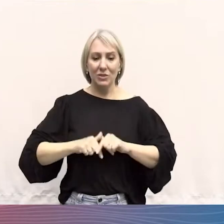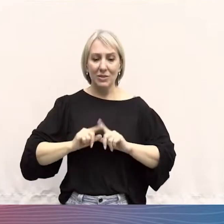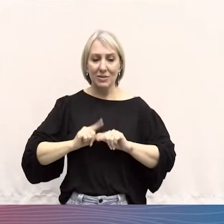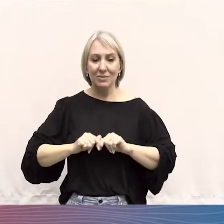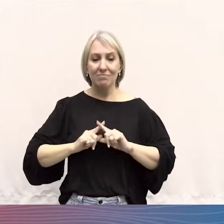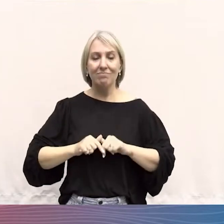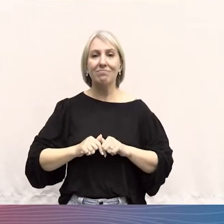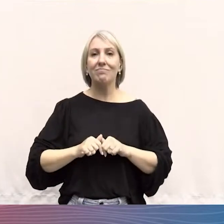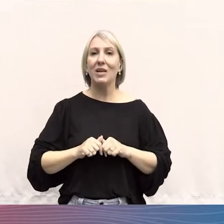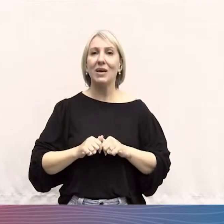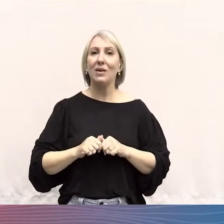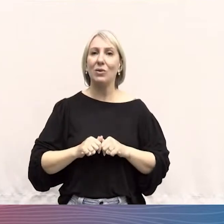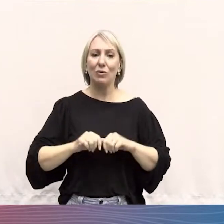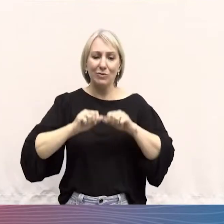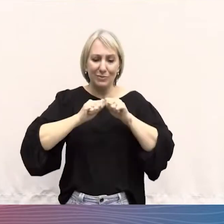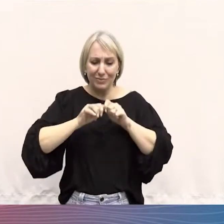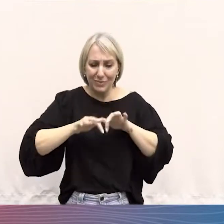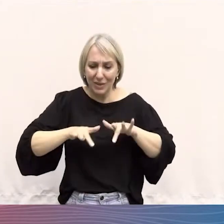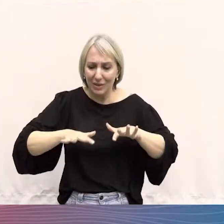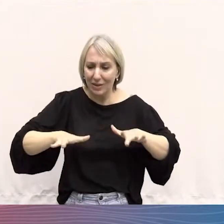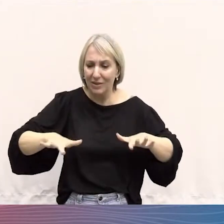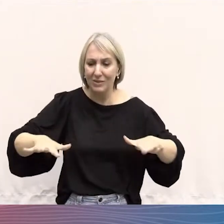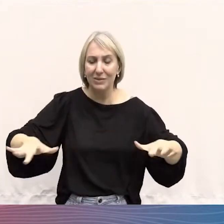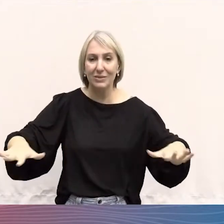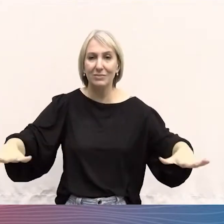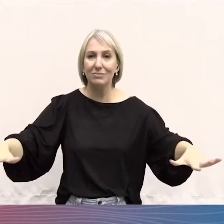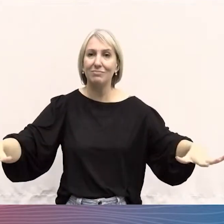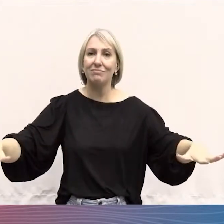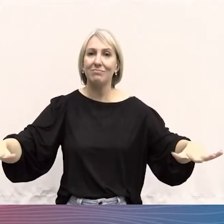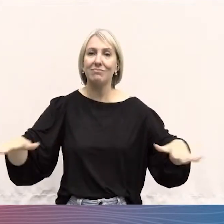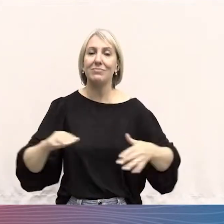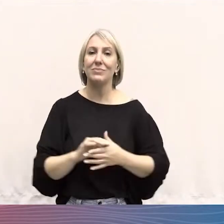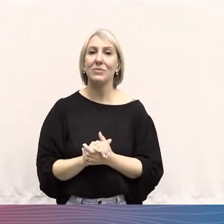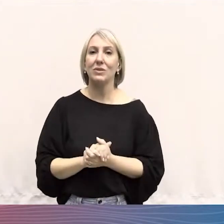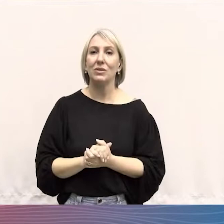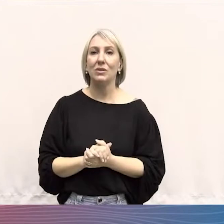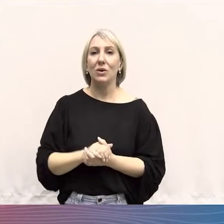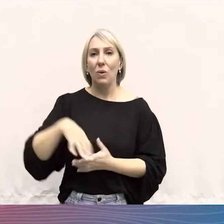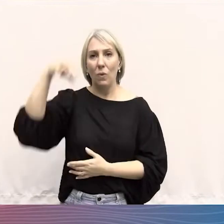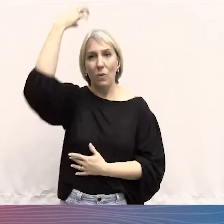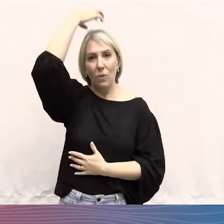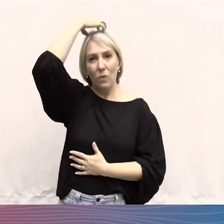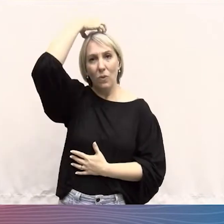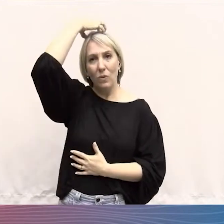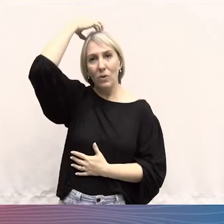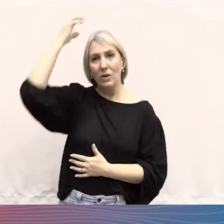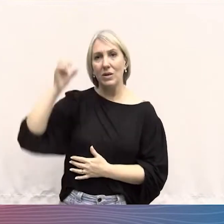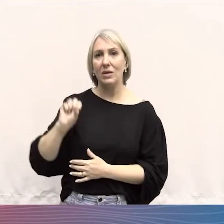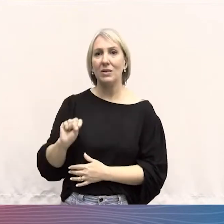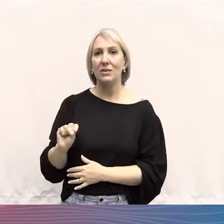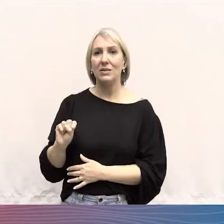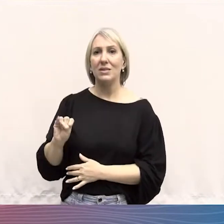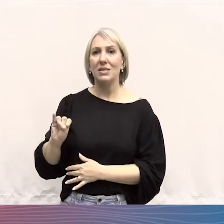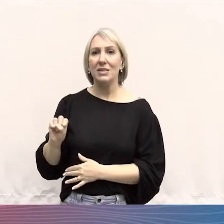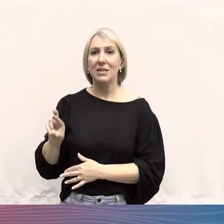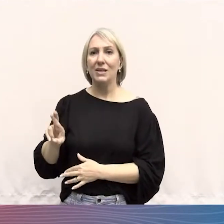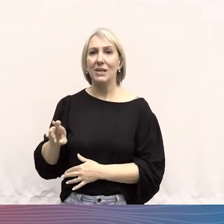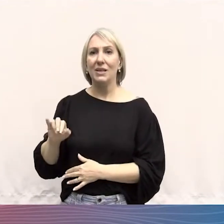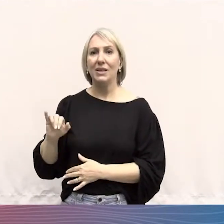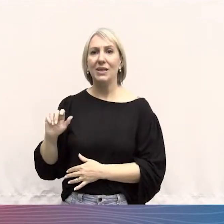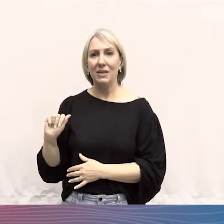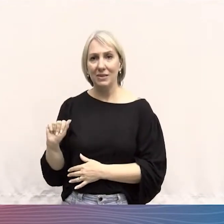Síria. E eles tomaram, o rei da Síria, tomaram moradores de lá, não sei aonde que